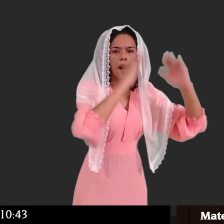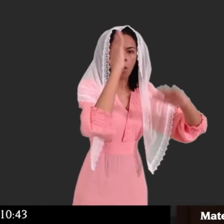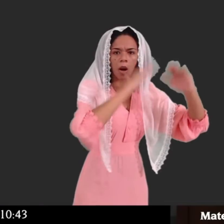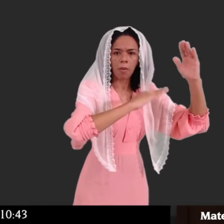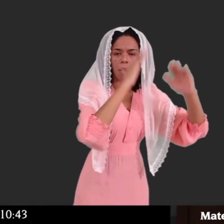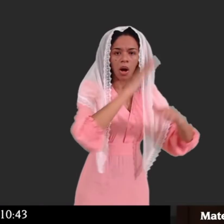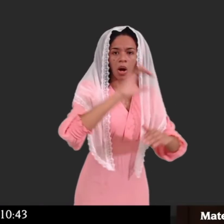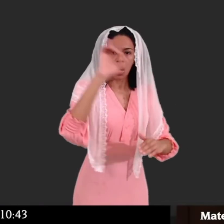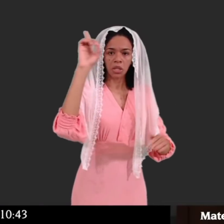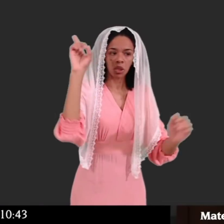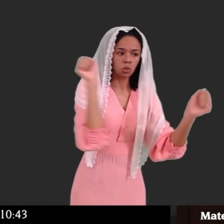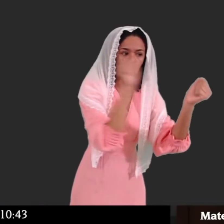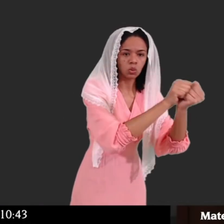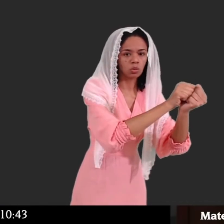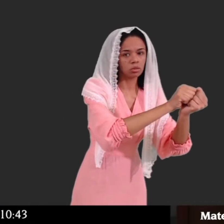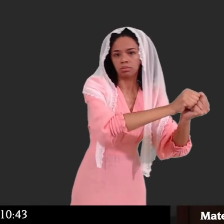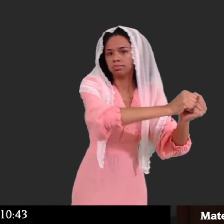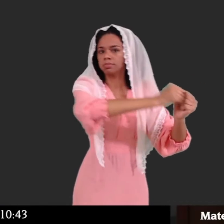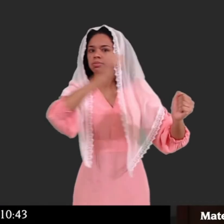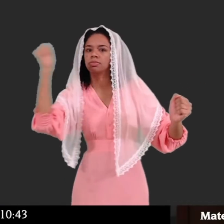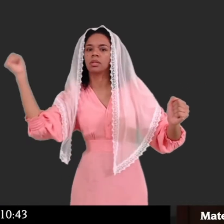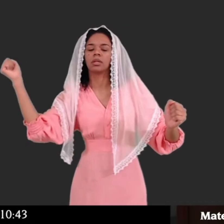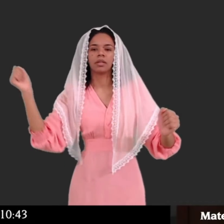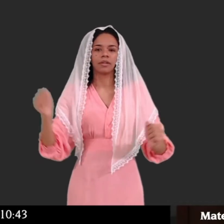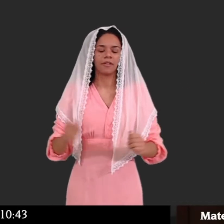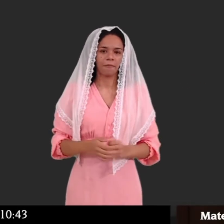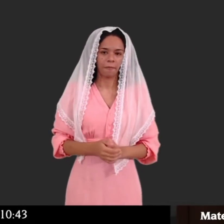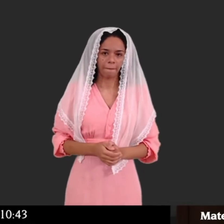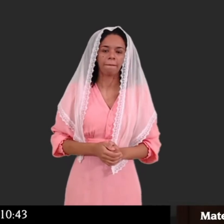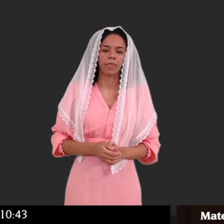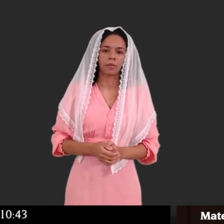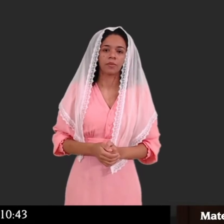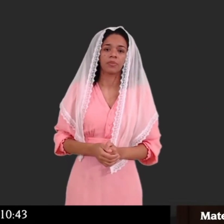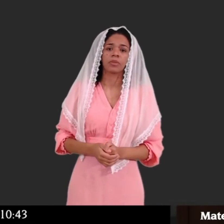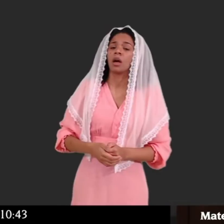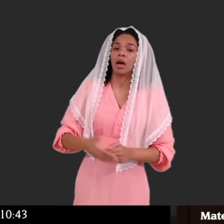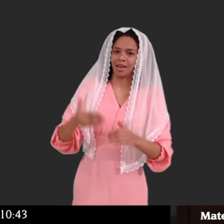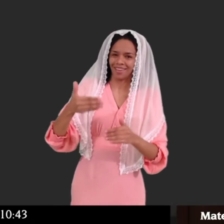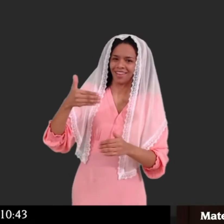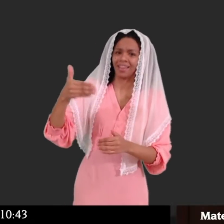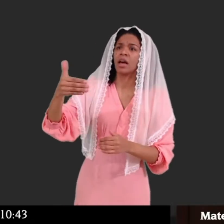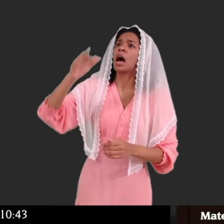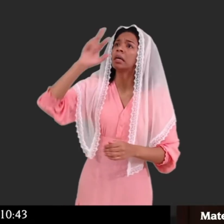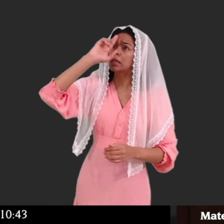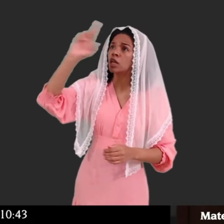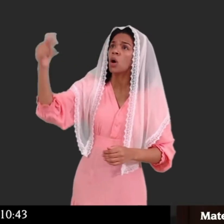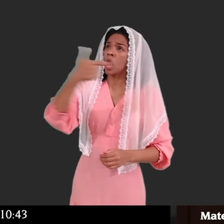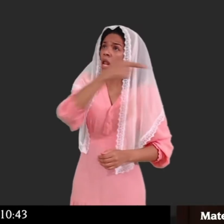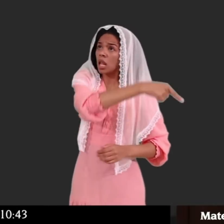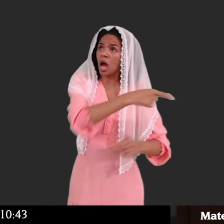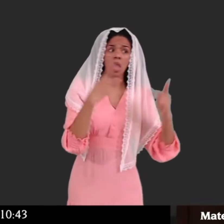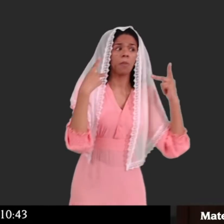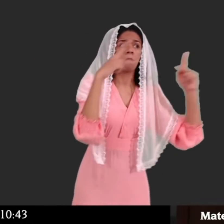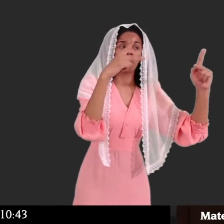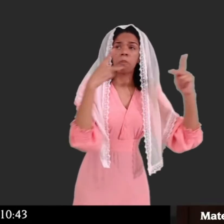uma passagem que o Senhor fala num dia do acerto? Senhor, eu profetizei em teu nome, eu ensinei, eu